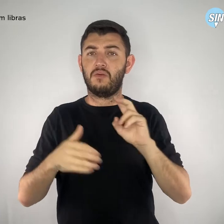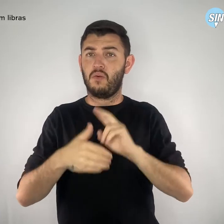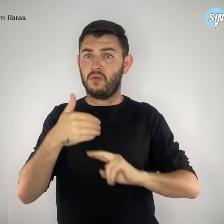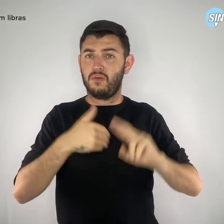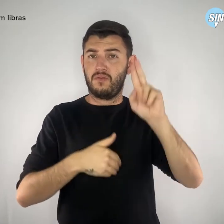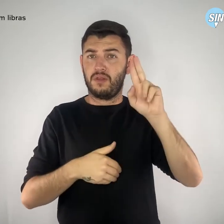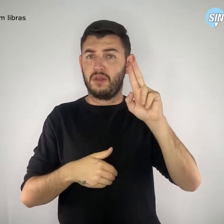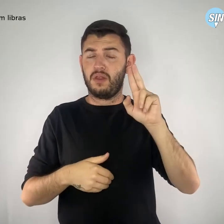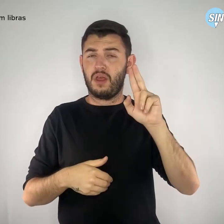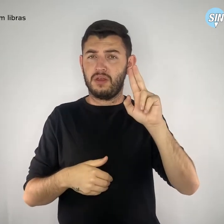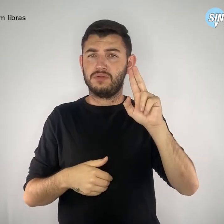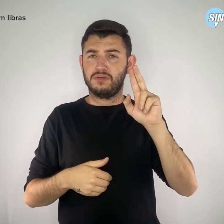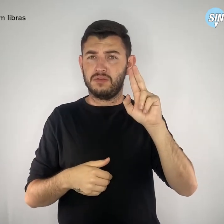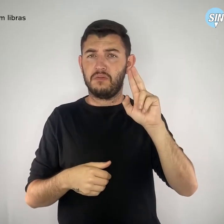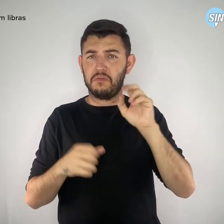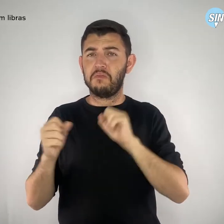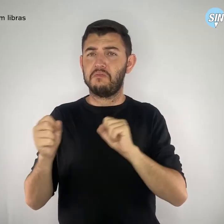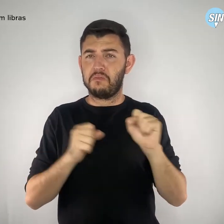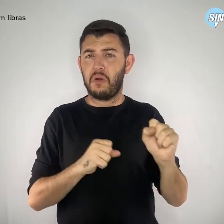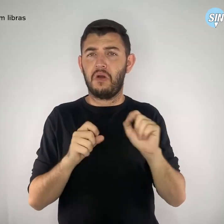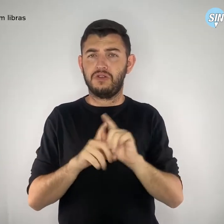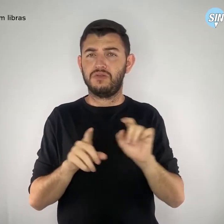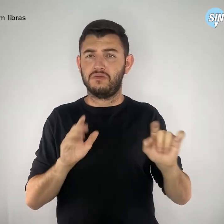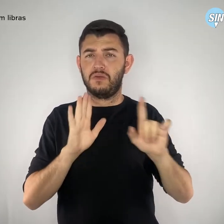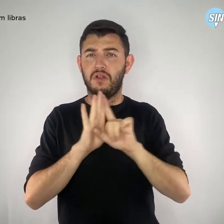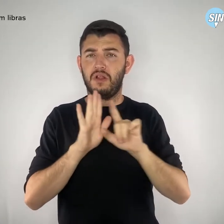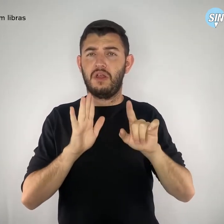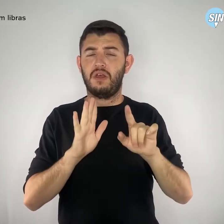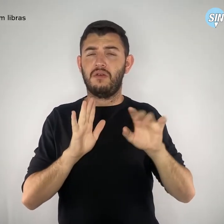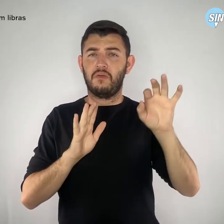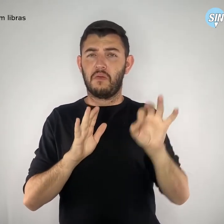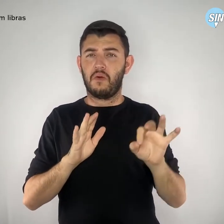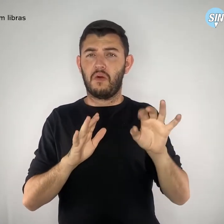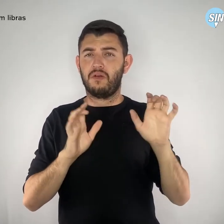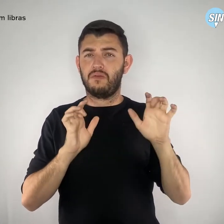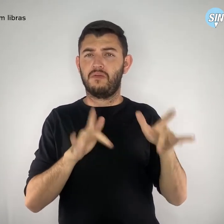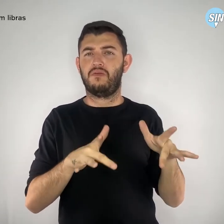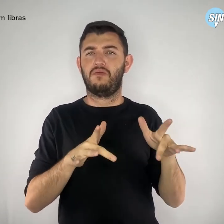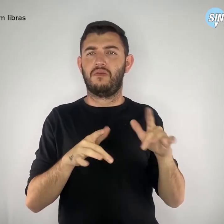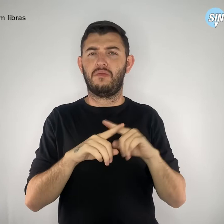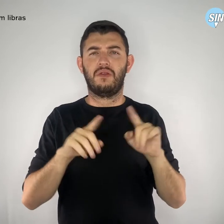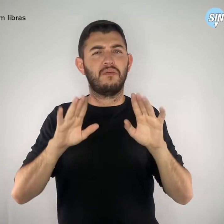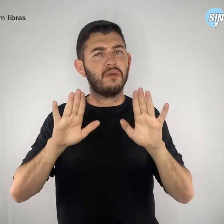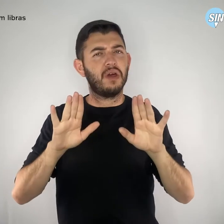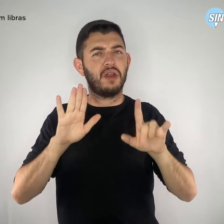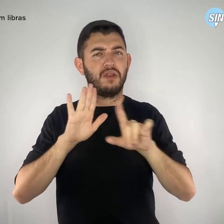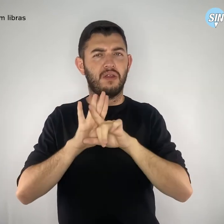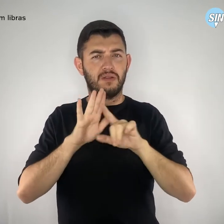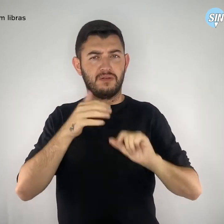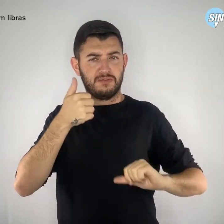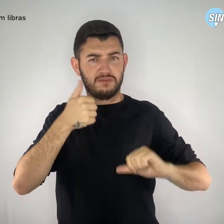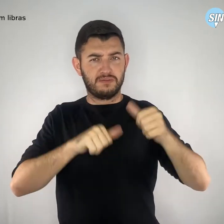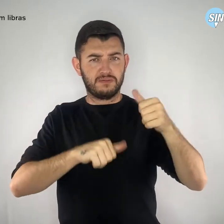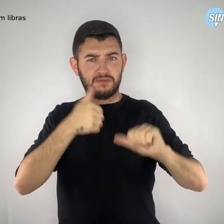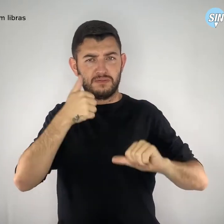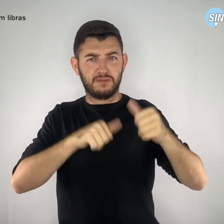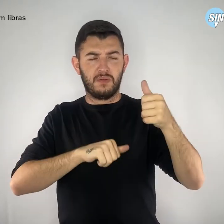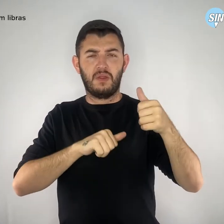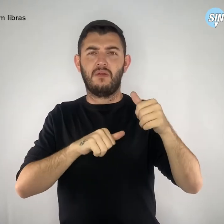cotas, se assim desejarem. A lei precisa não só ser revisada, mas também